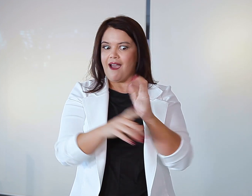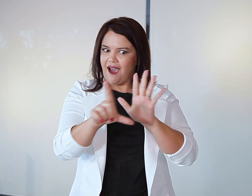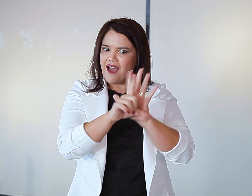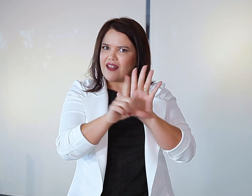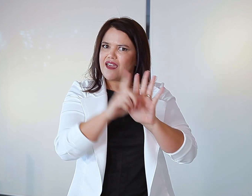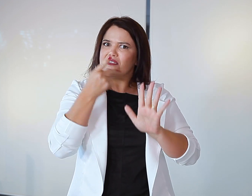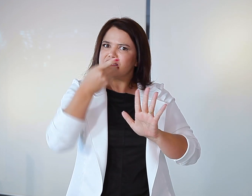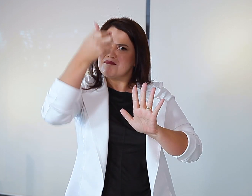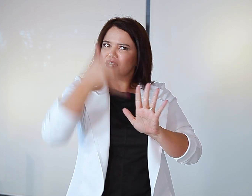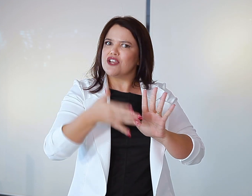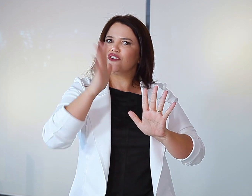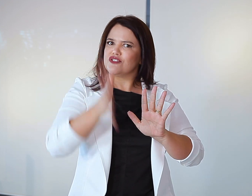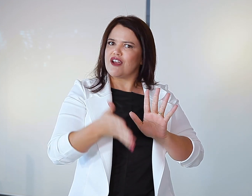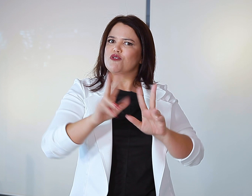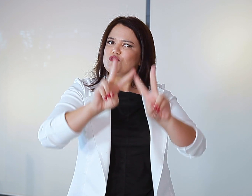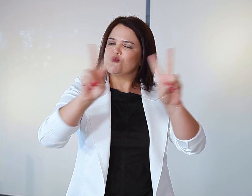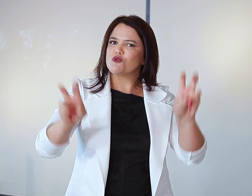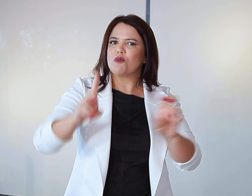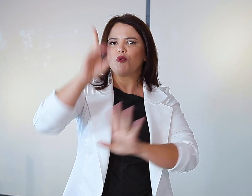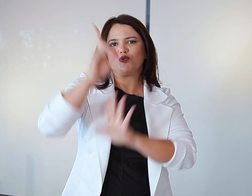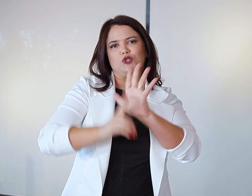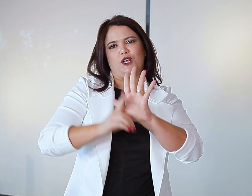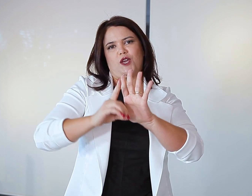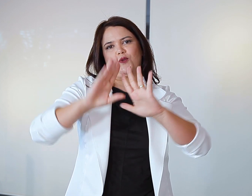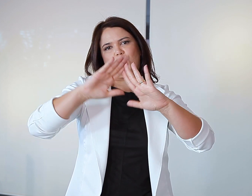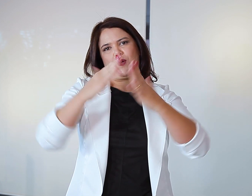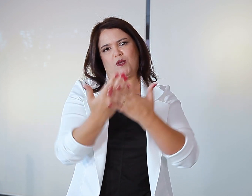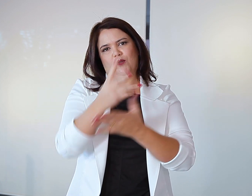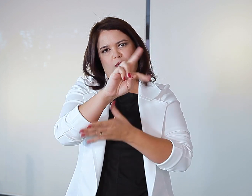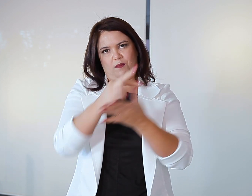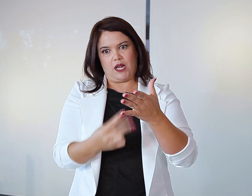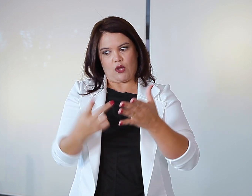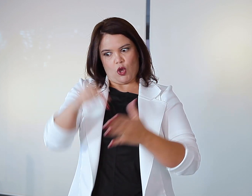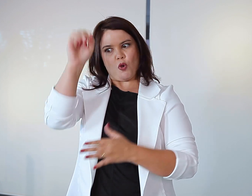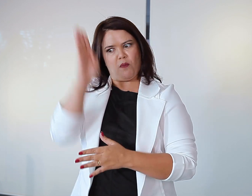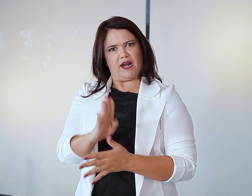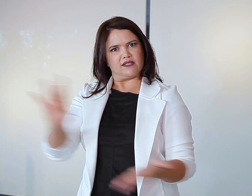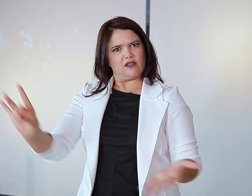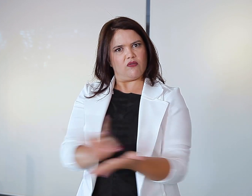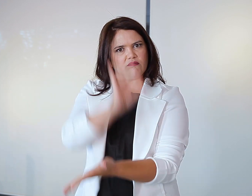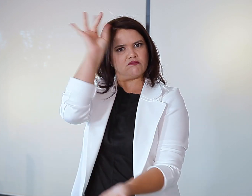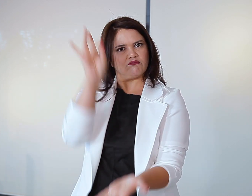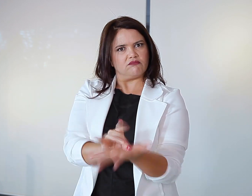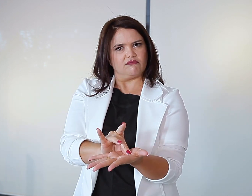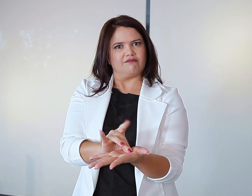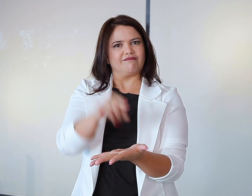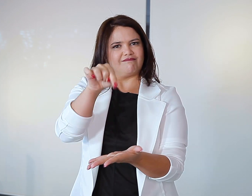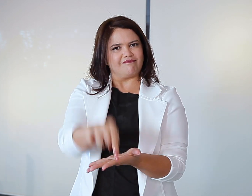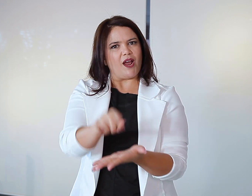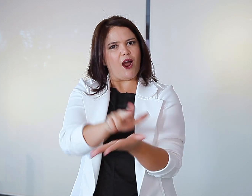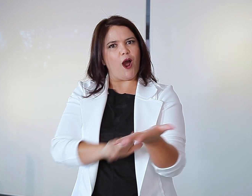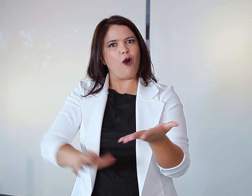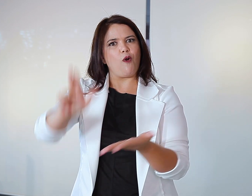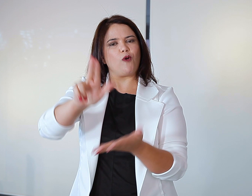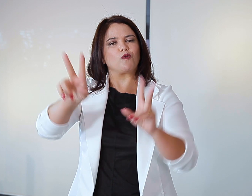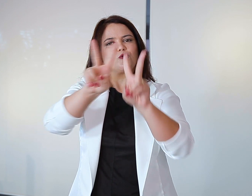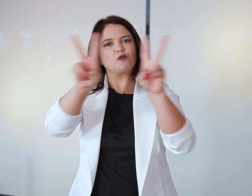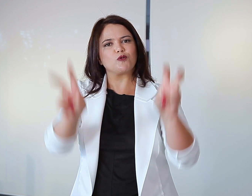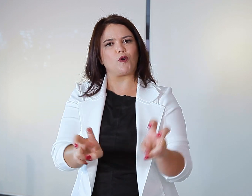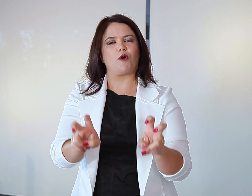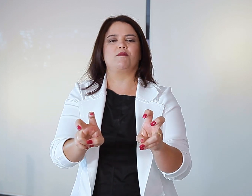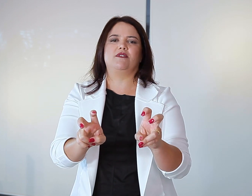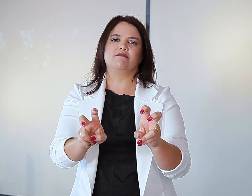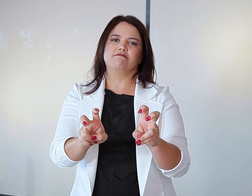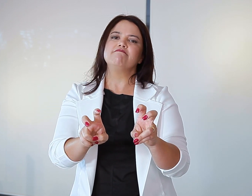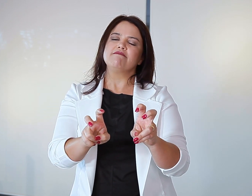a possibilidade de abertura. Que o MEC também torne mais escolas bilíngues e efetive mais escolas bilíngues,